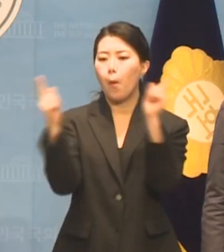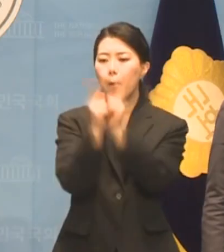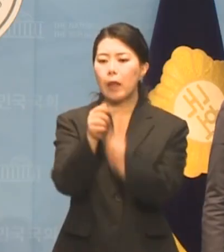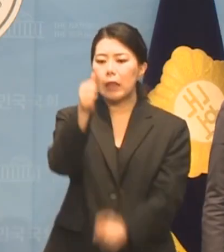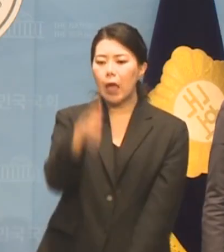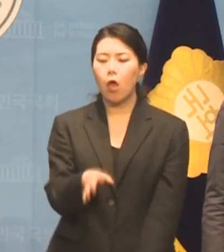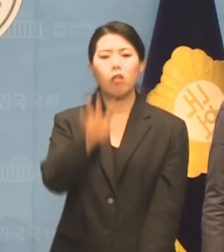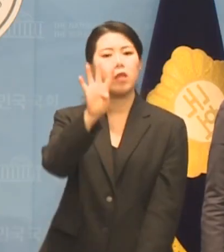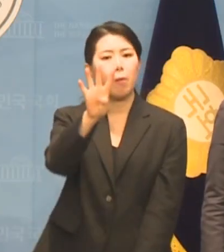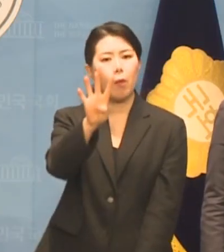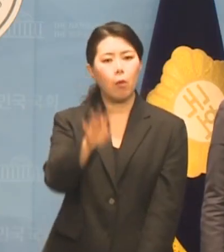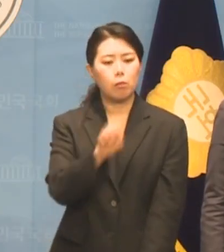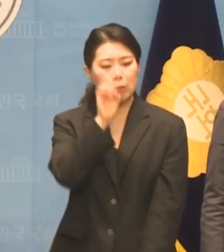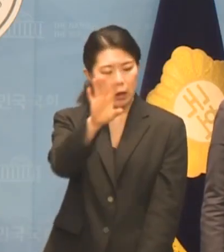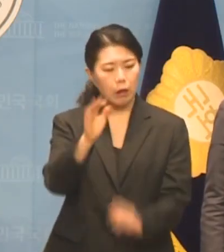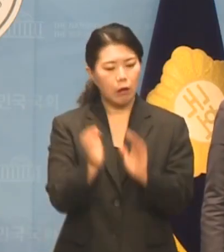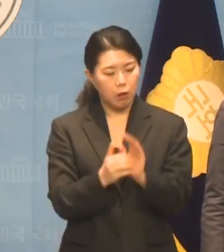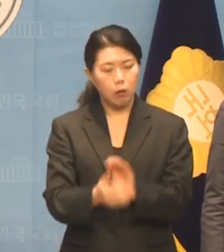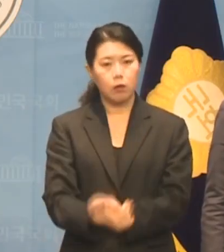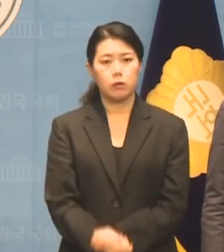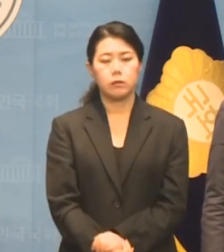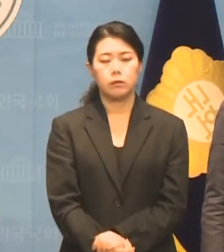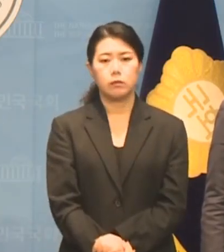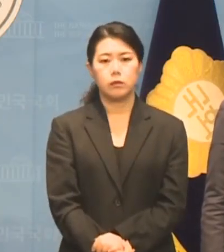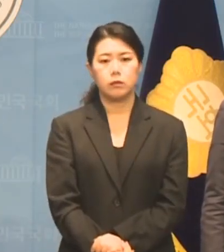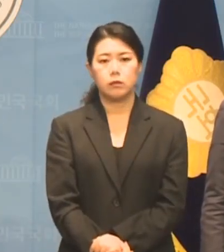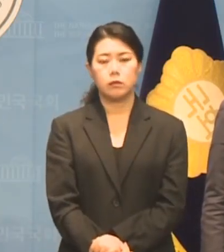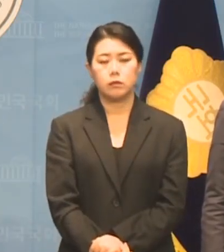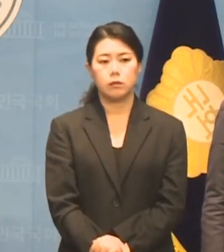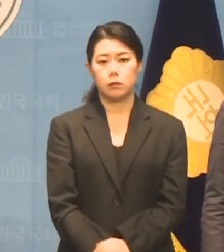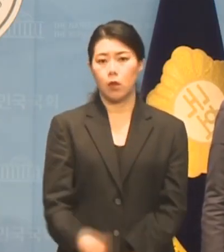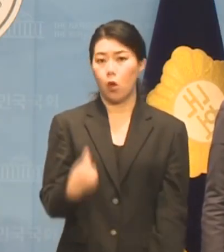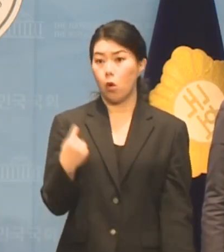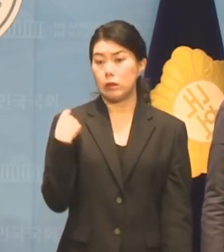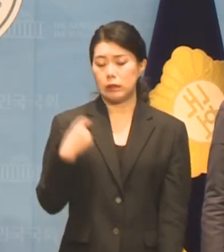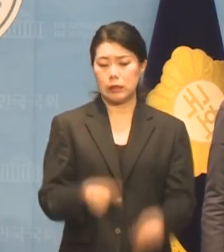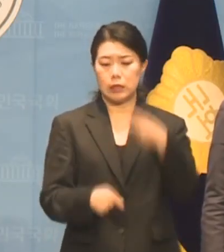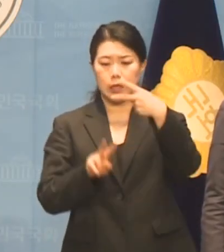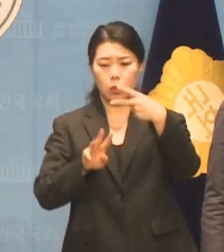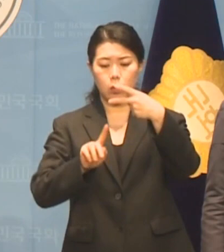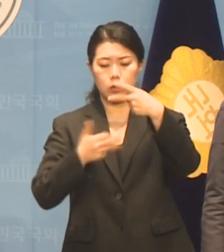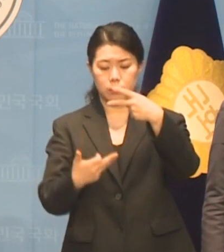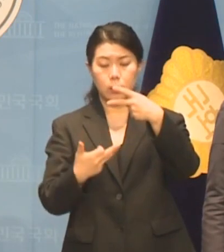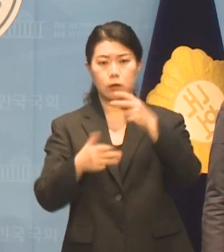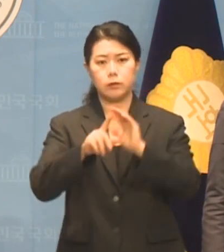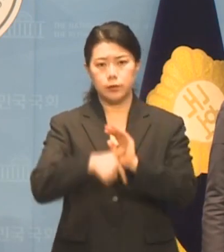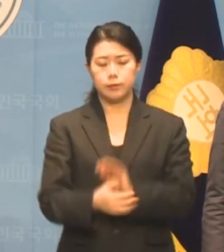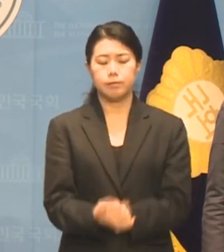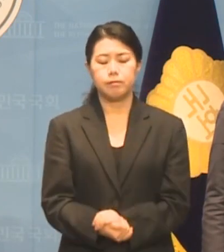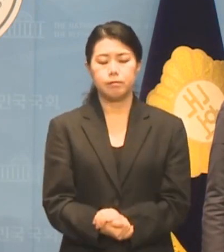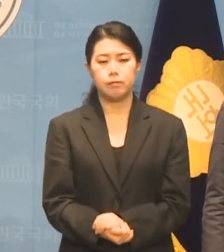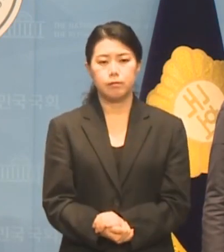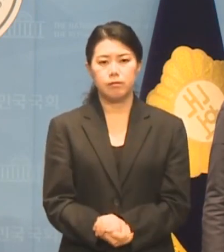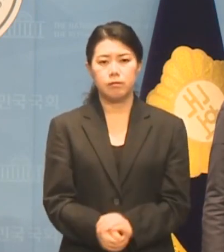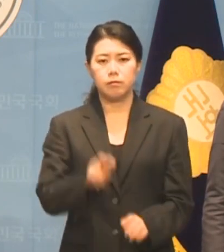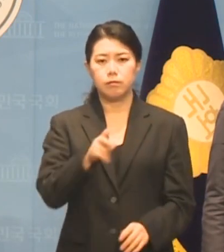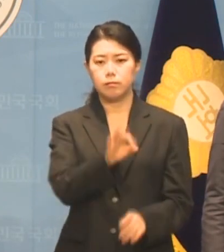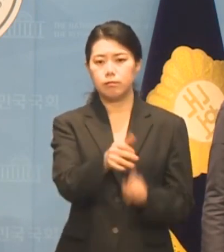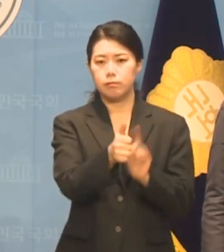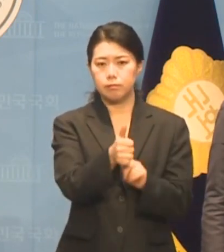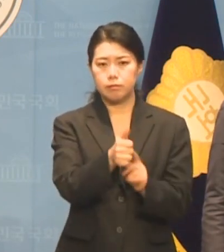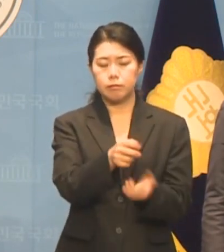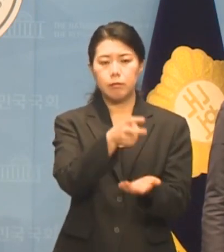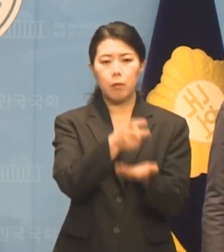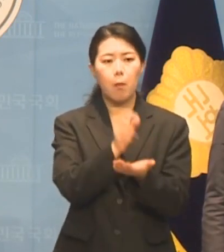만났다는 진술을 하였다고 보도했습니다. 어제 2월 18일에는 명태균 씨 법률 대리인